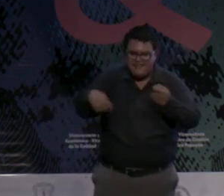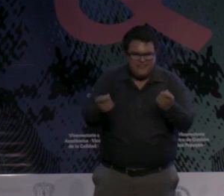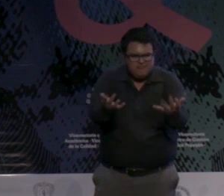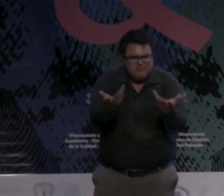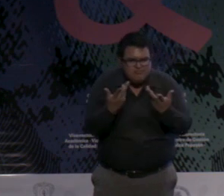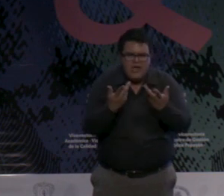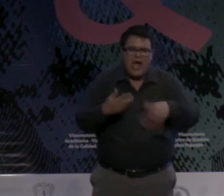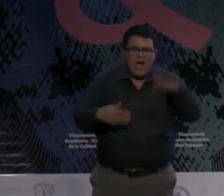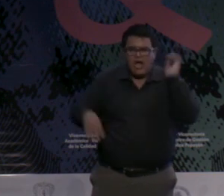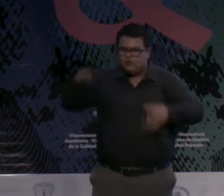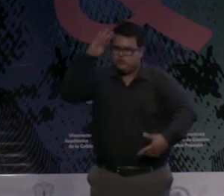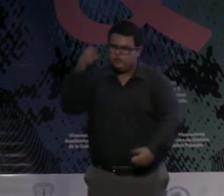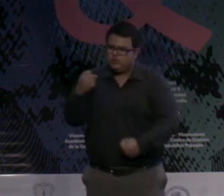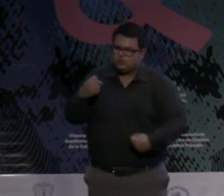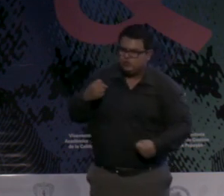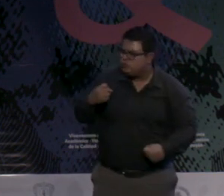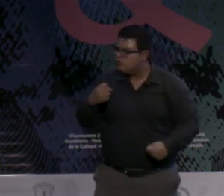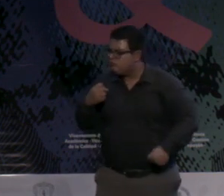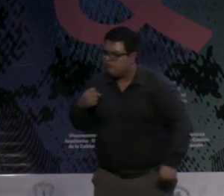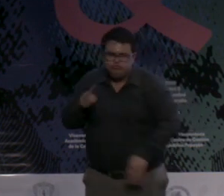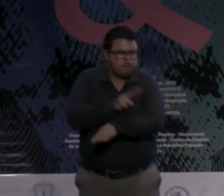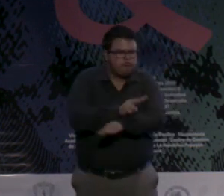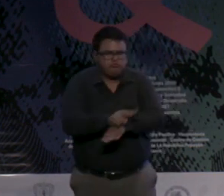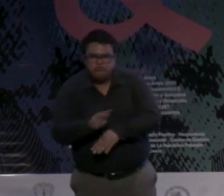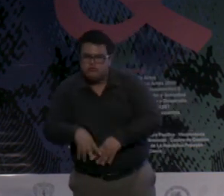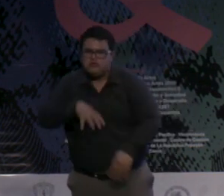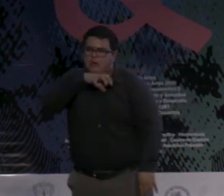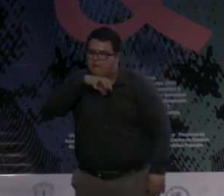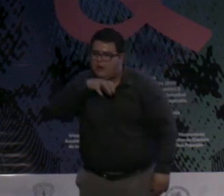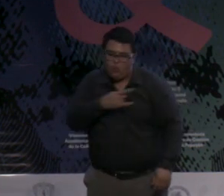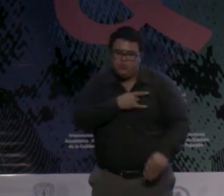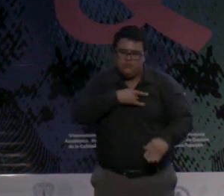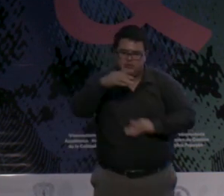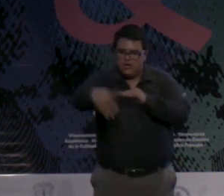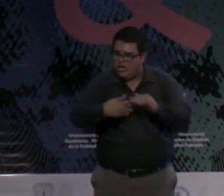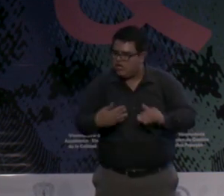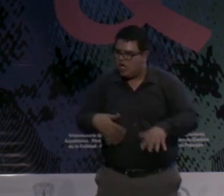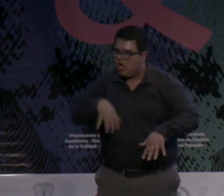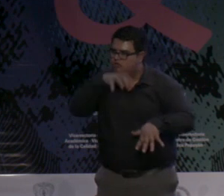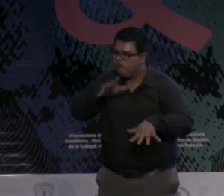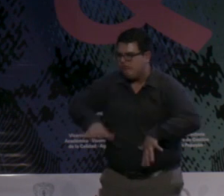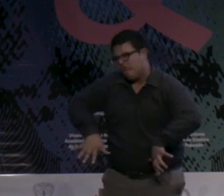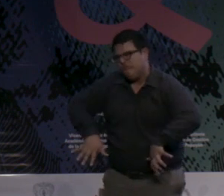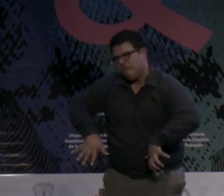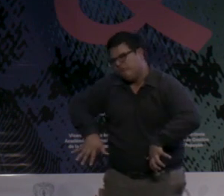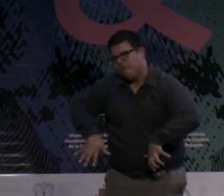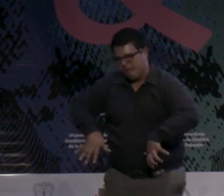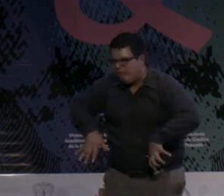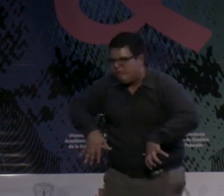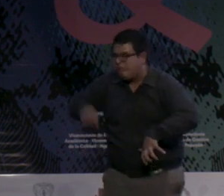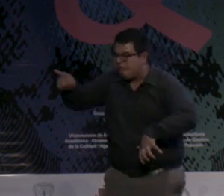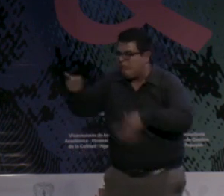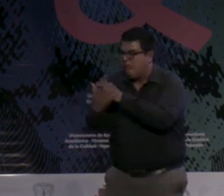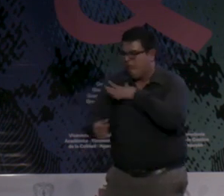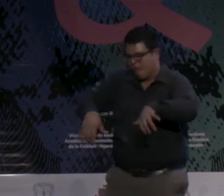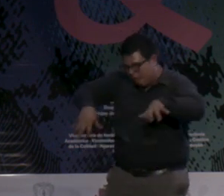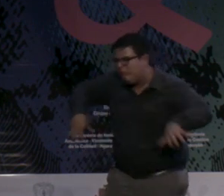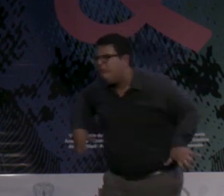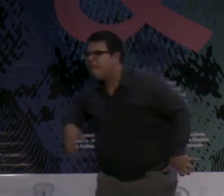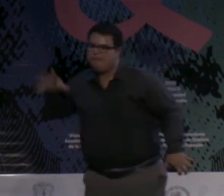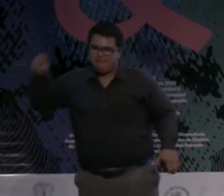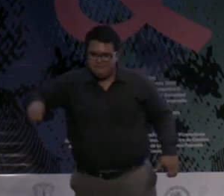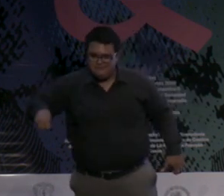pasando. Lo primero que empezamos a hacer fue invitarlos a la universidad y decirles cuéntenos qué está pasando. Pasa la siguiente por favor. Y organizamos una serie de eventos en los